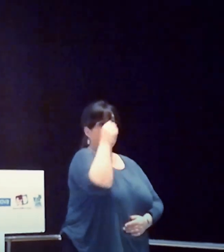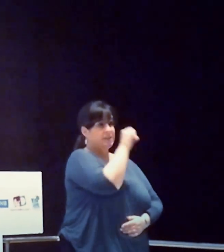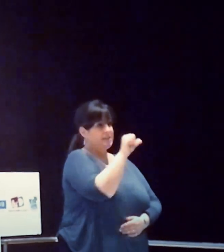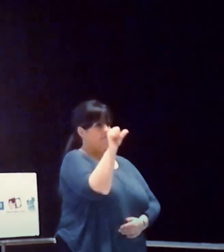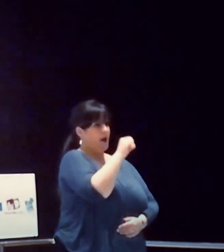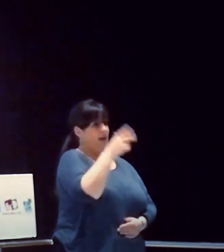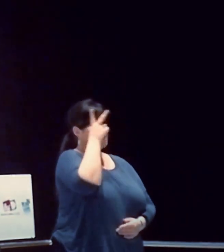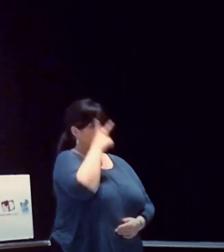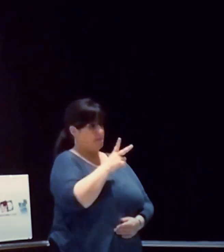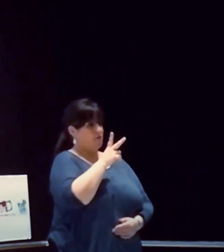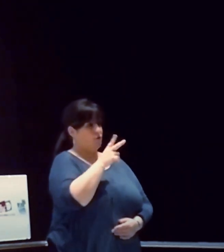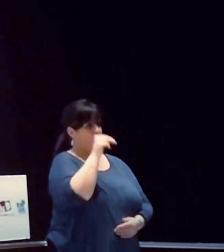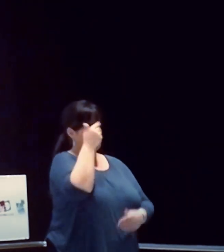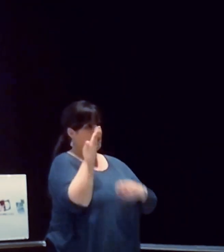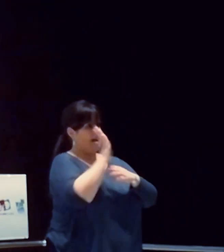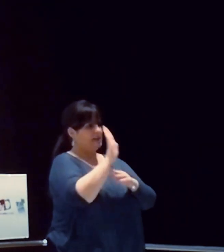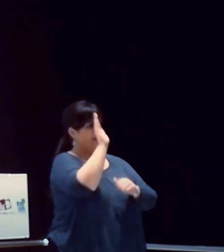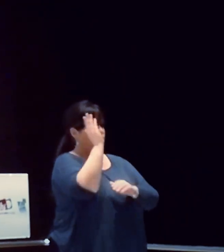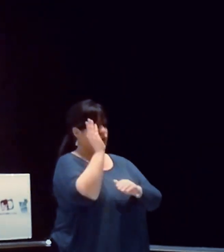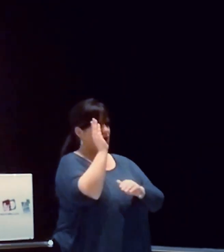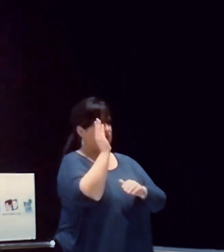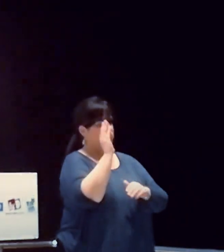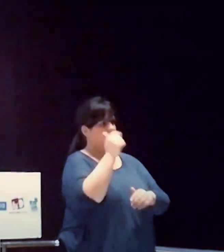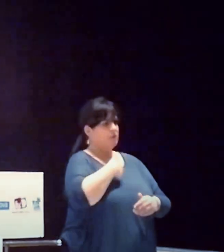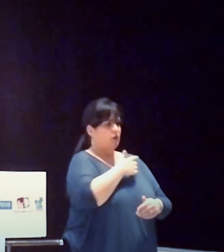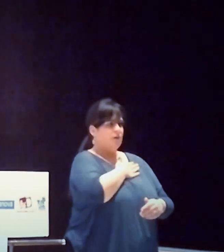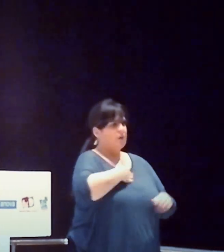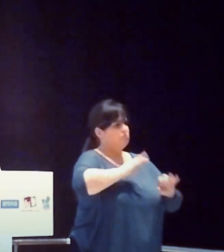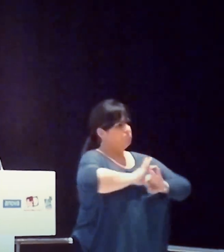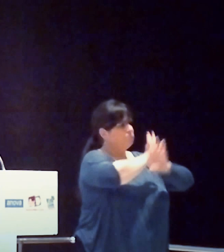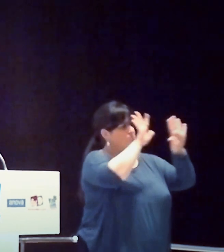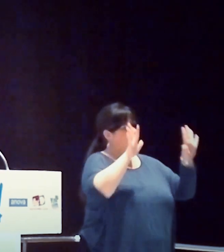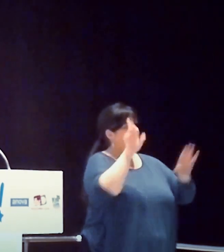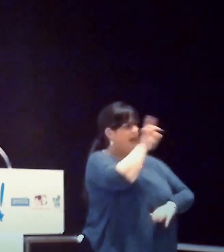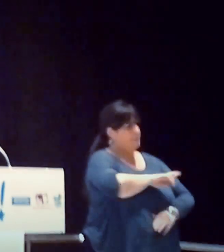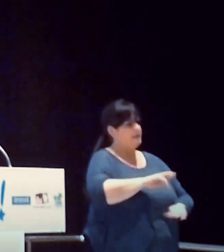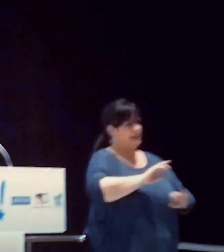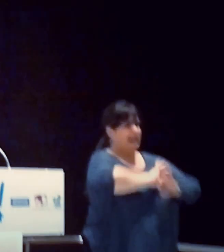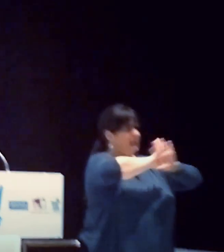semanas. Deixar ben clarinho para todo Dios.